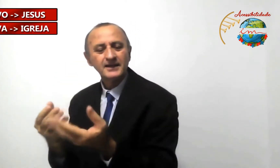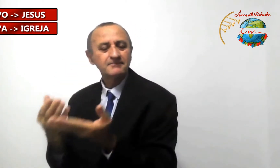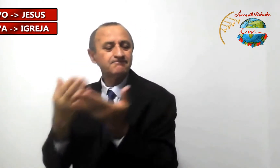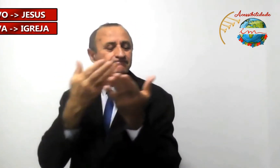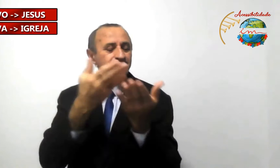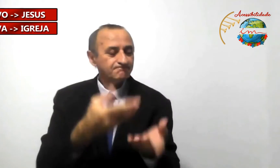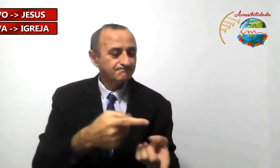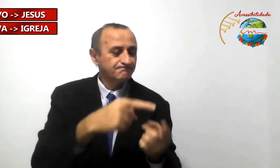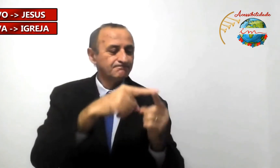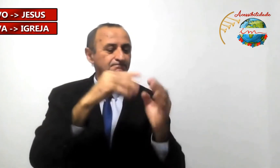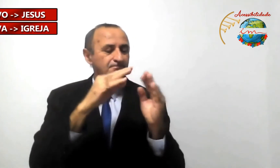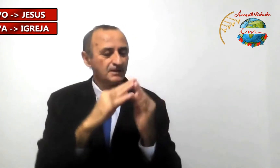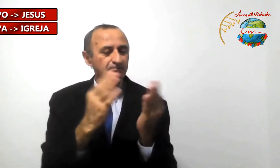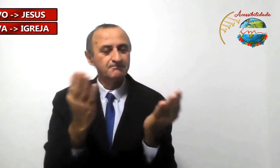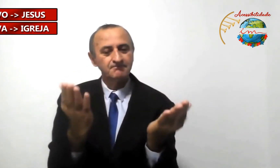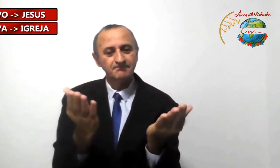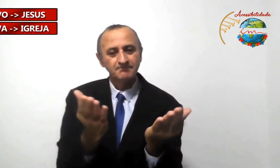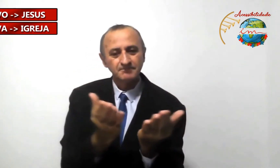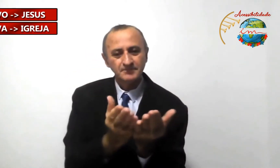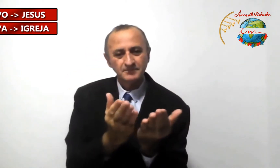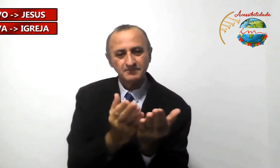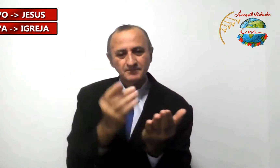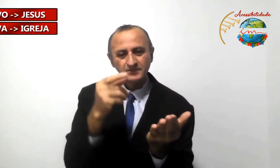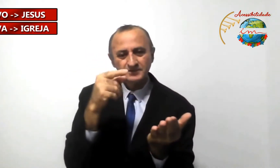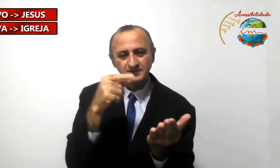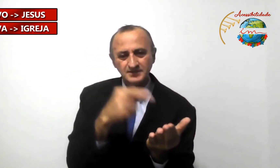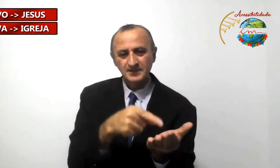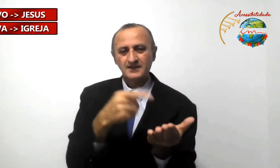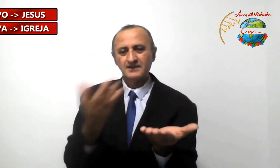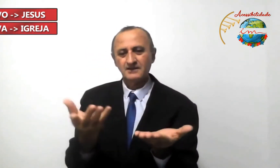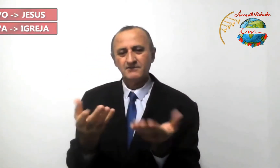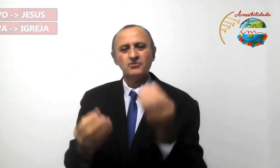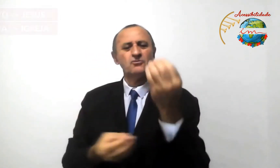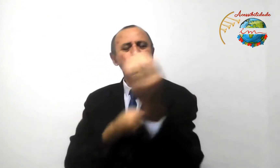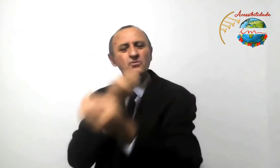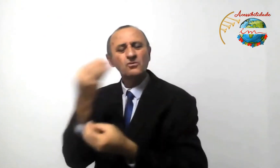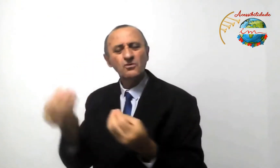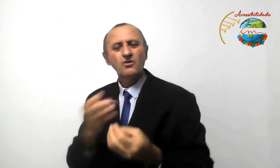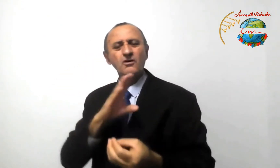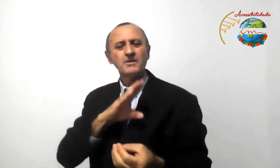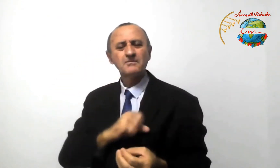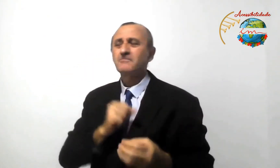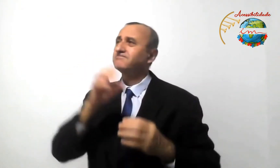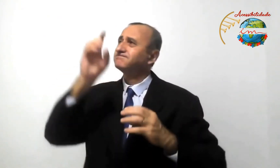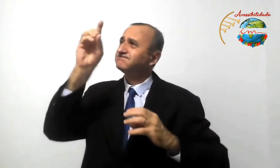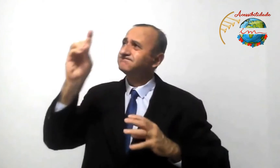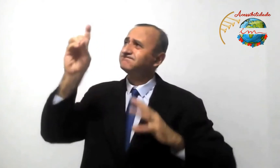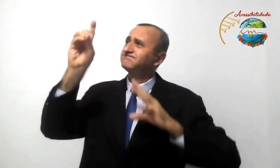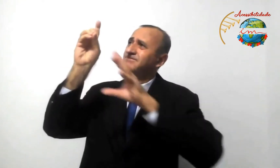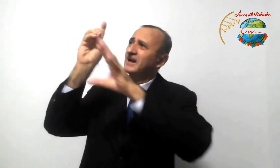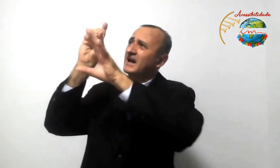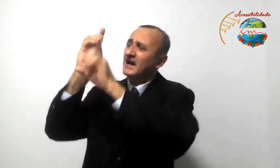à igreja, a sua igreja fiel, aos seus servos. E como esse amor de